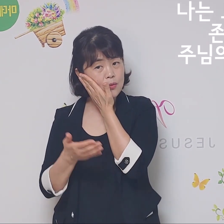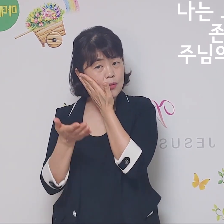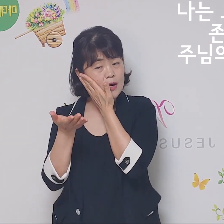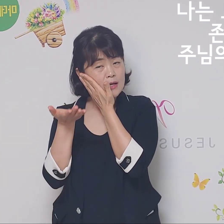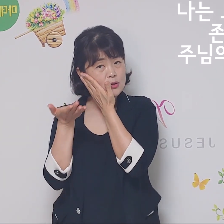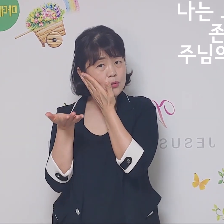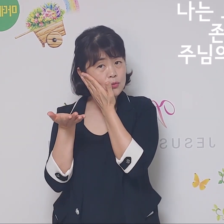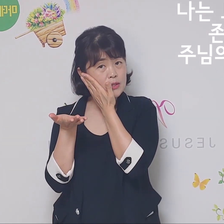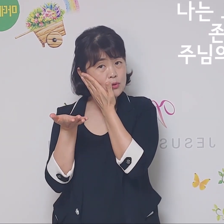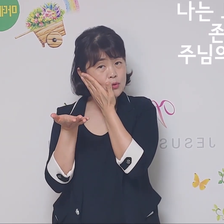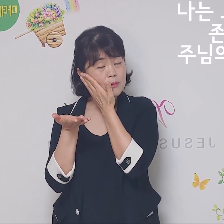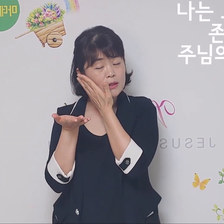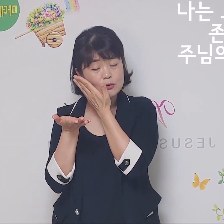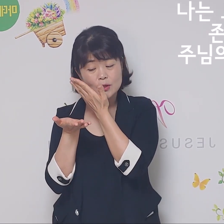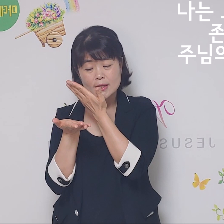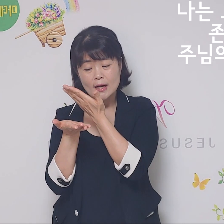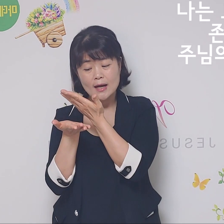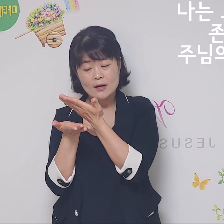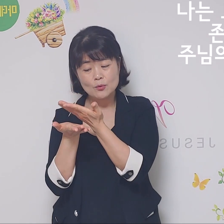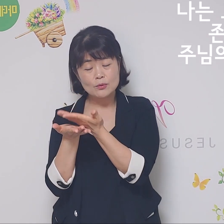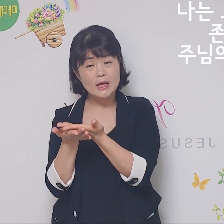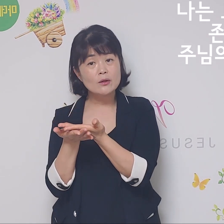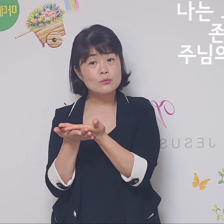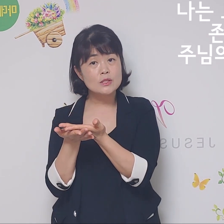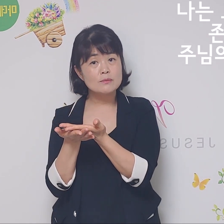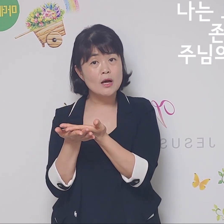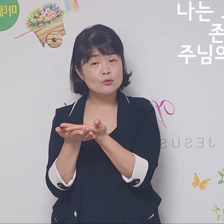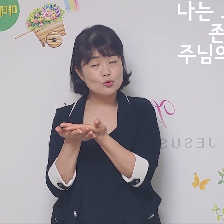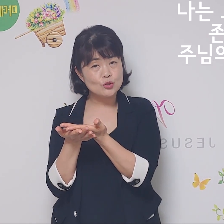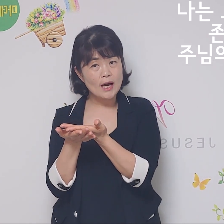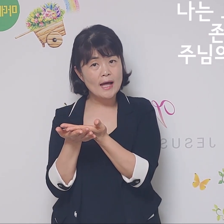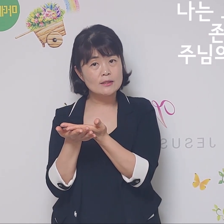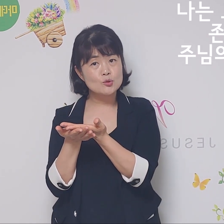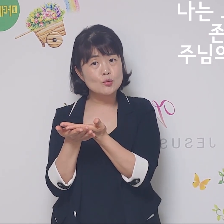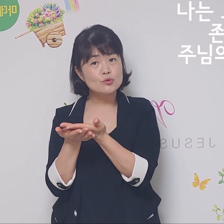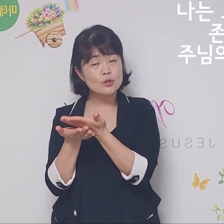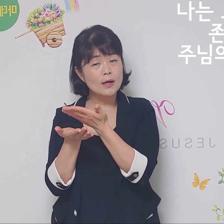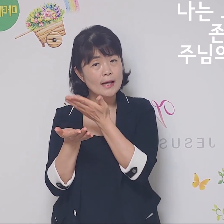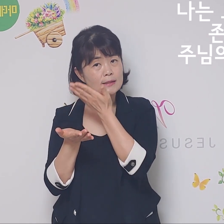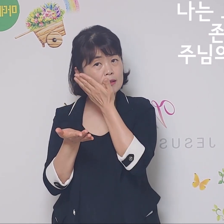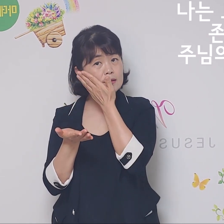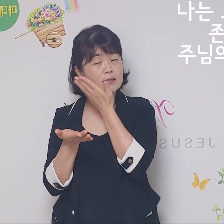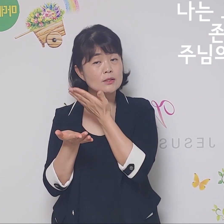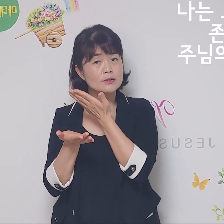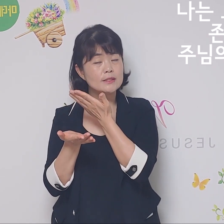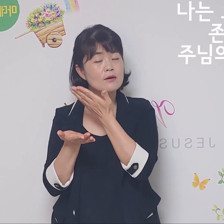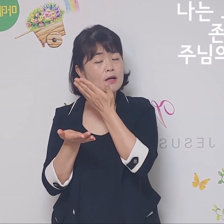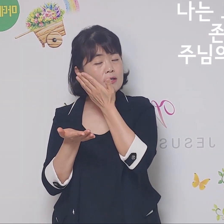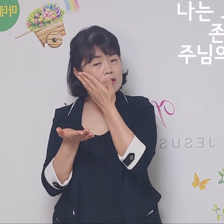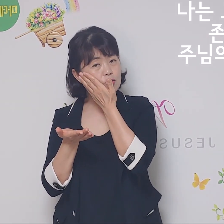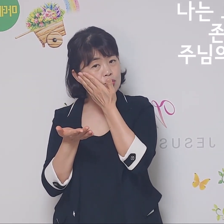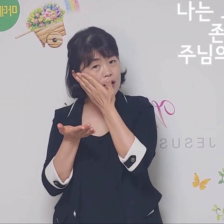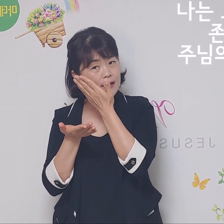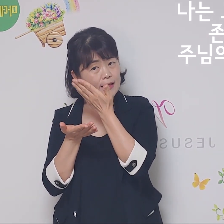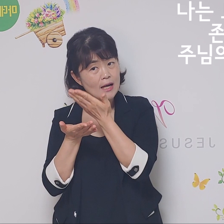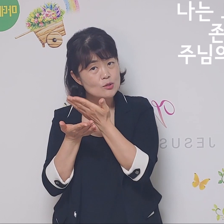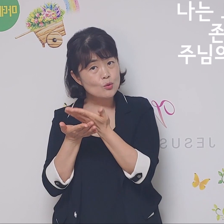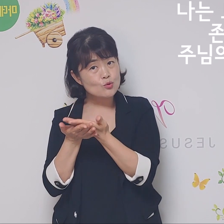대시고 왼손 손바닥 위에다가 요걸 내려놓으시면 귀한, 존귀한 이런 뜻이거든요. 그래서 귀하다,